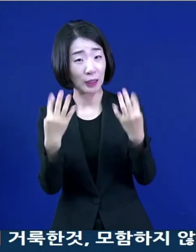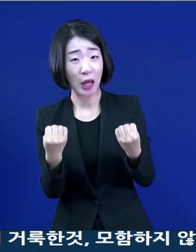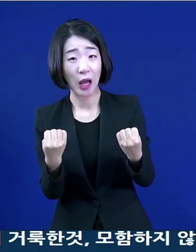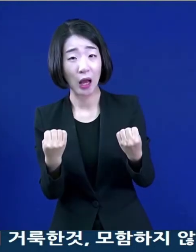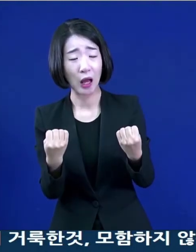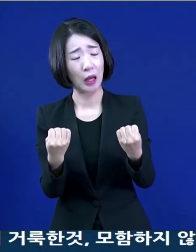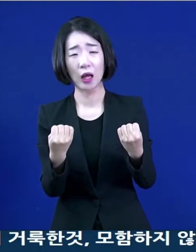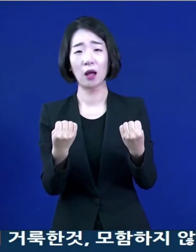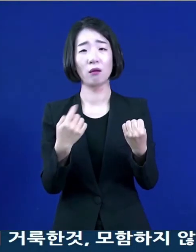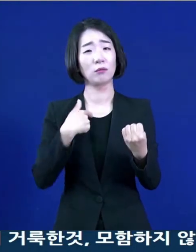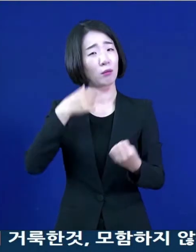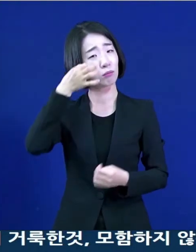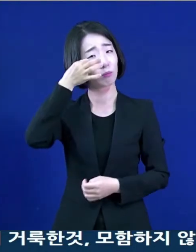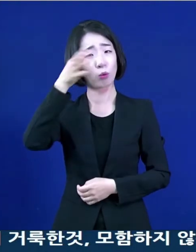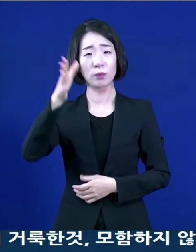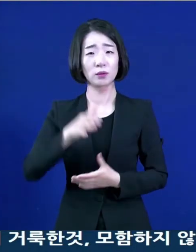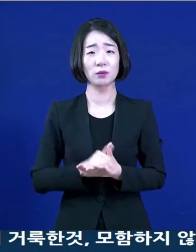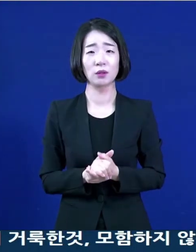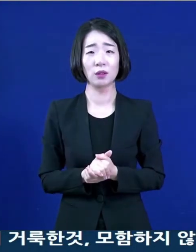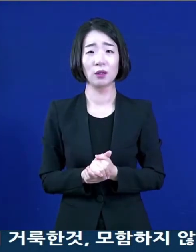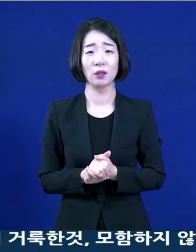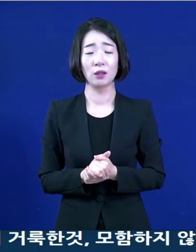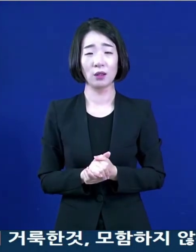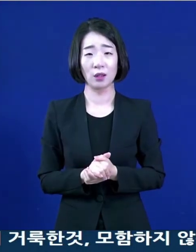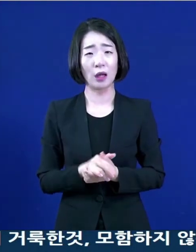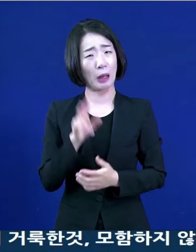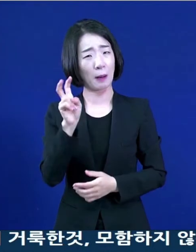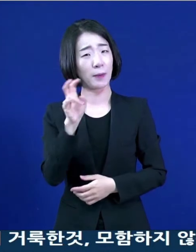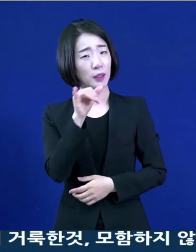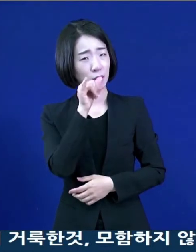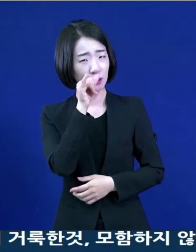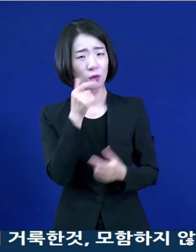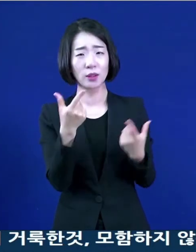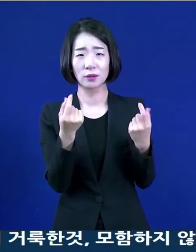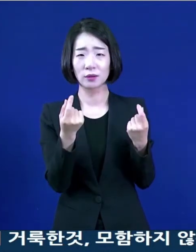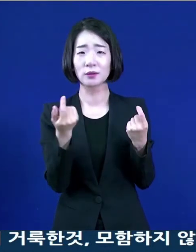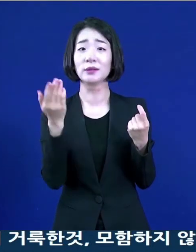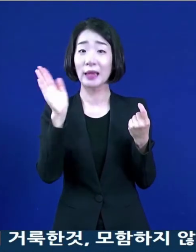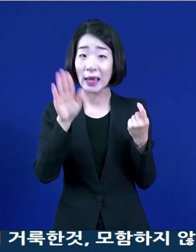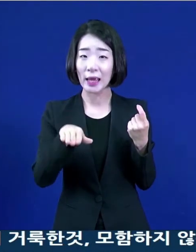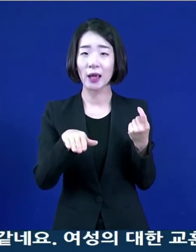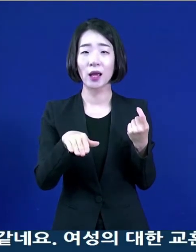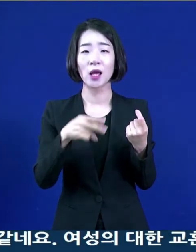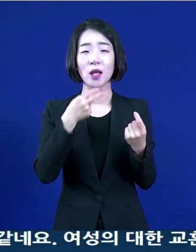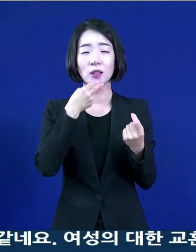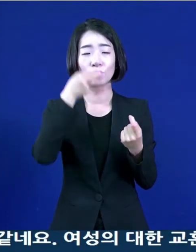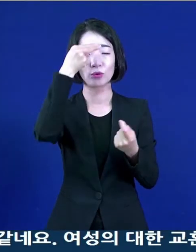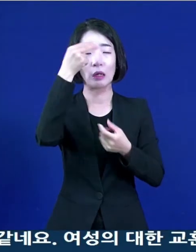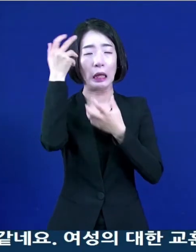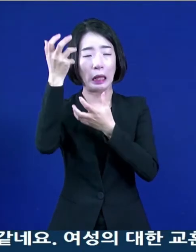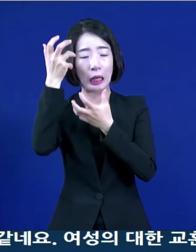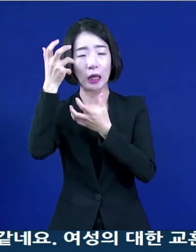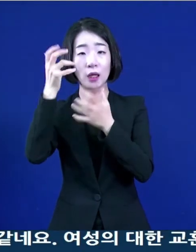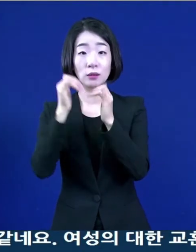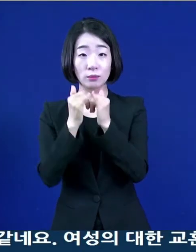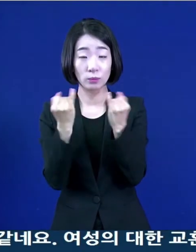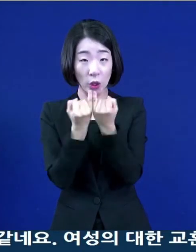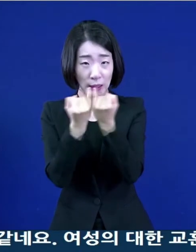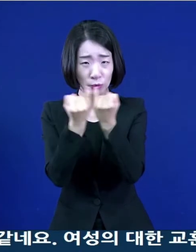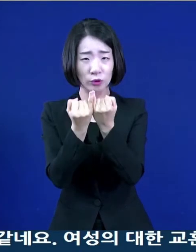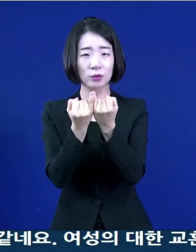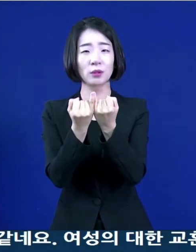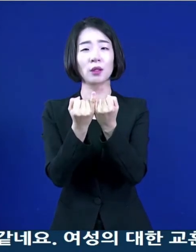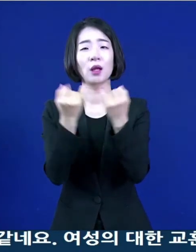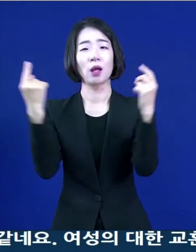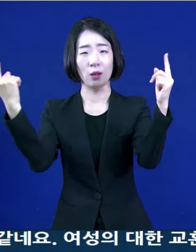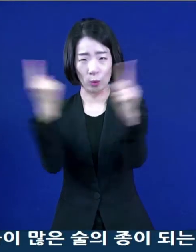봤습니다. 있기는 있나 봐요. 여러분 그렇다면 고치시기를 바랍니다.